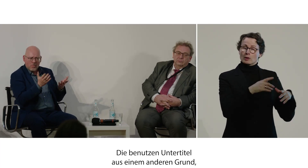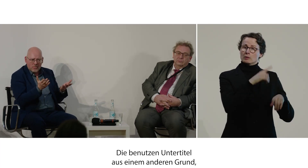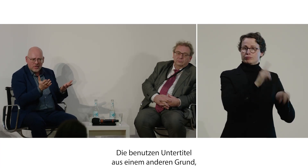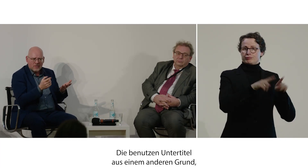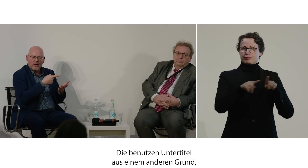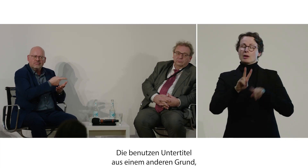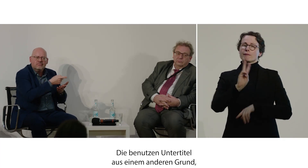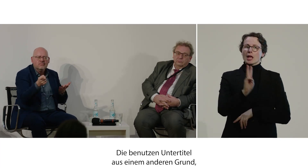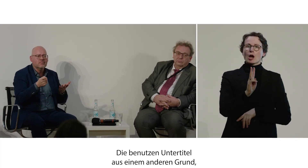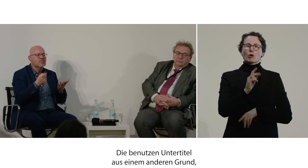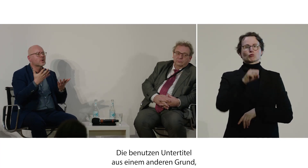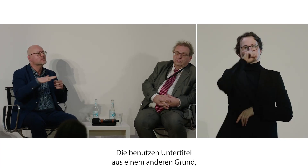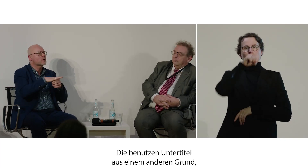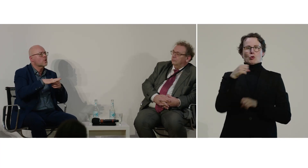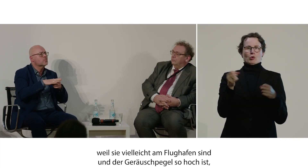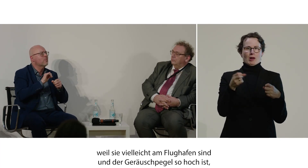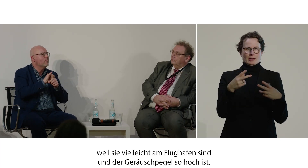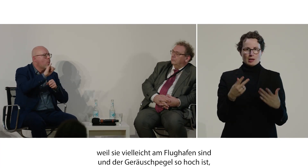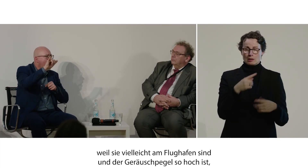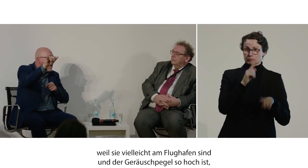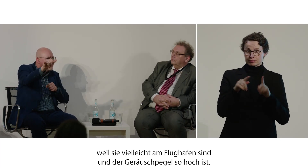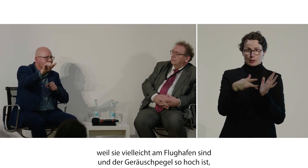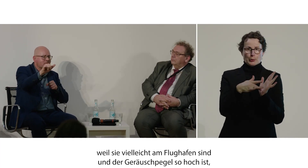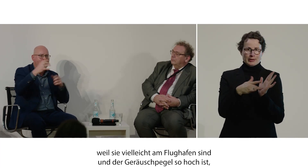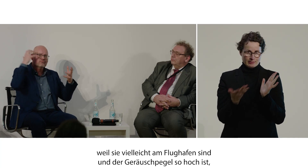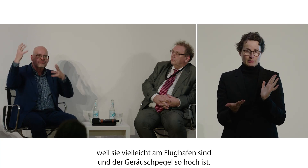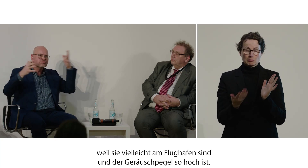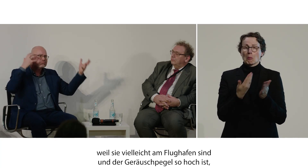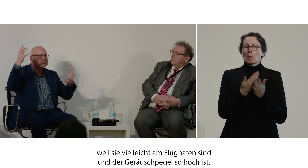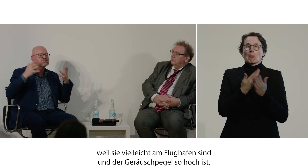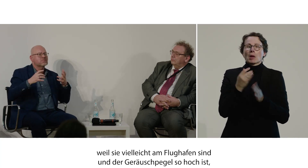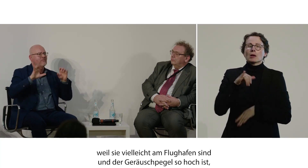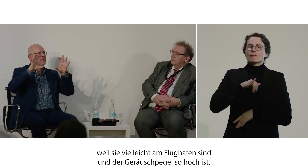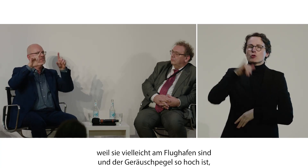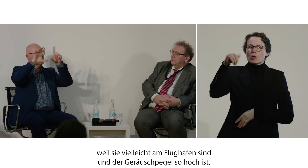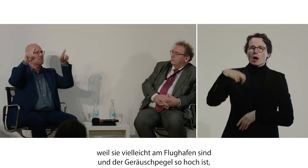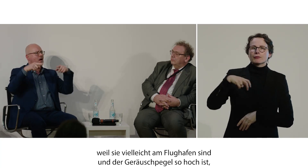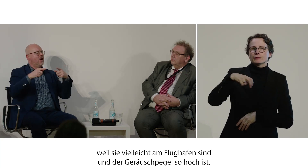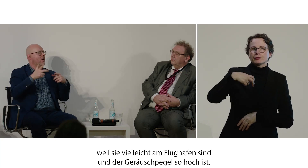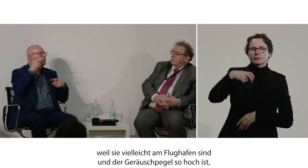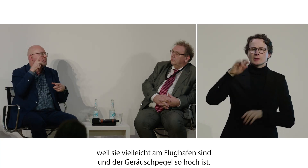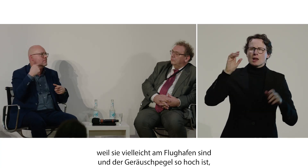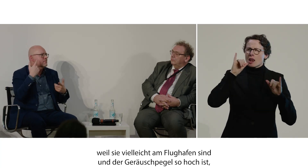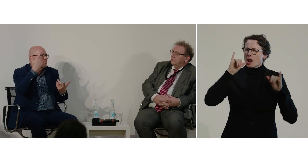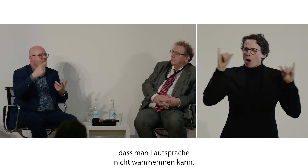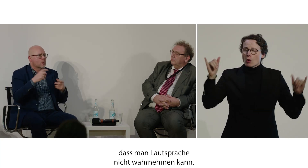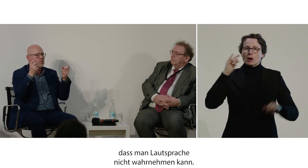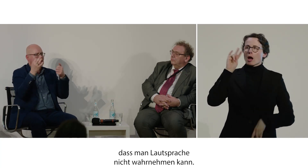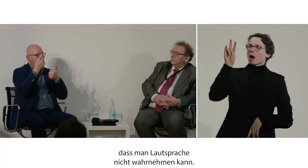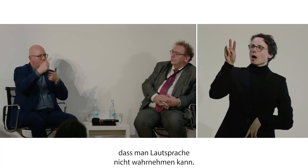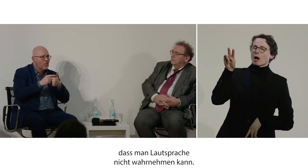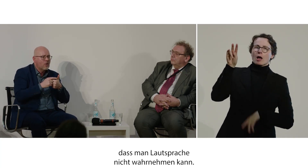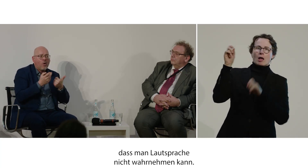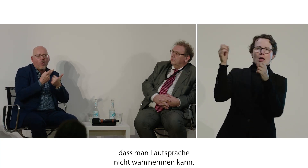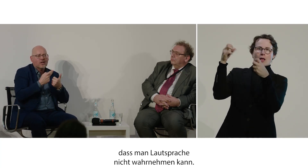Und die benutzen Untertitel aus einem anderen Grund, weil sie vielleicht am Flughafen sind und der Geräuschepegel so hoch ist, dass